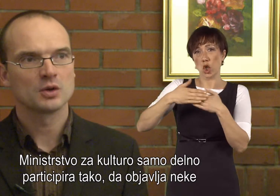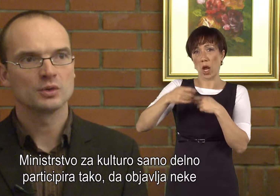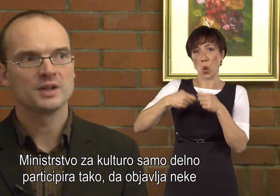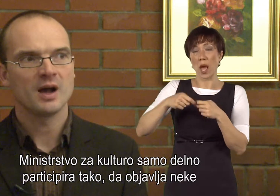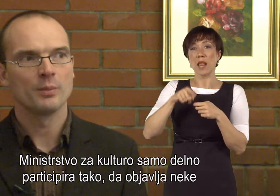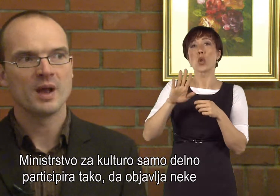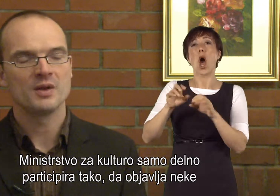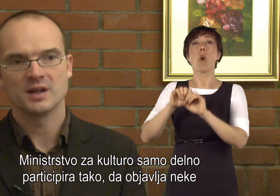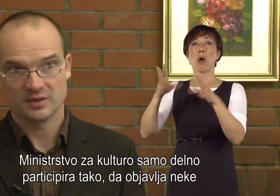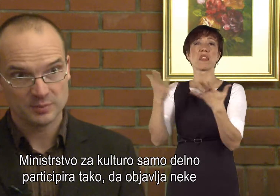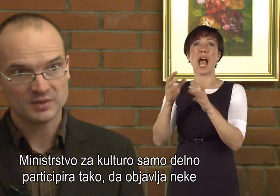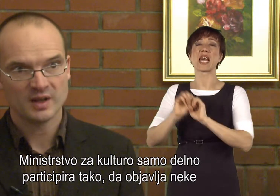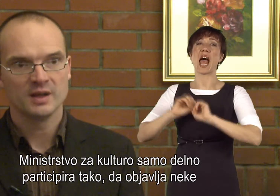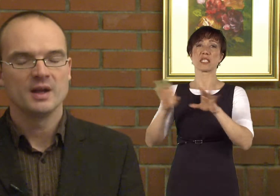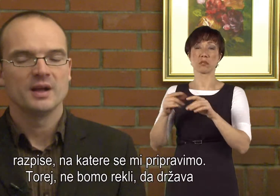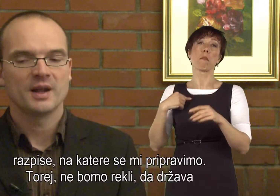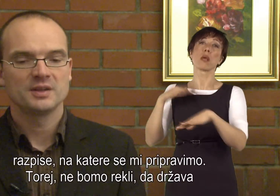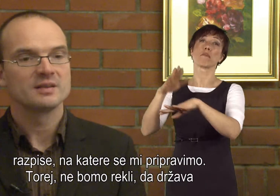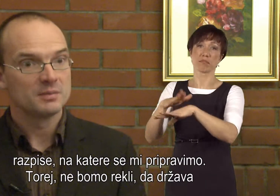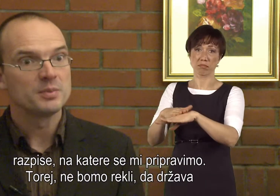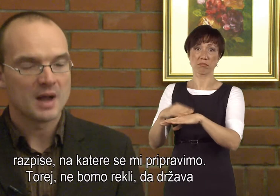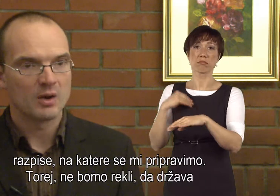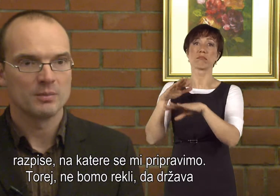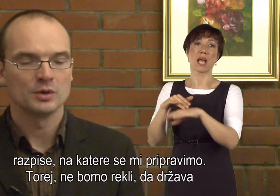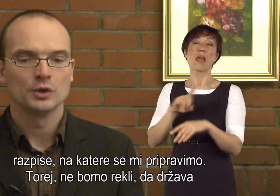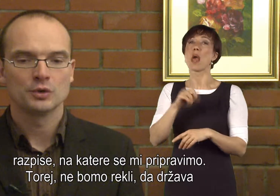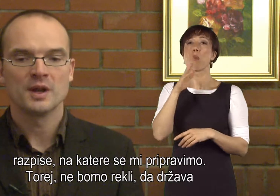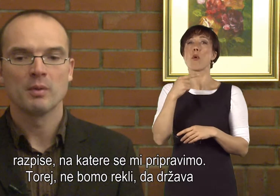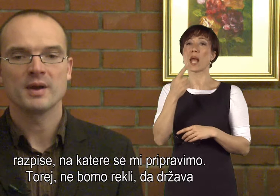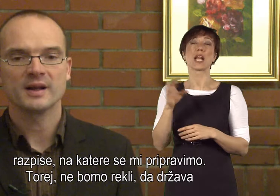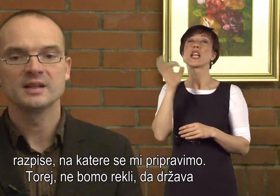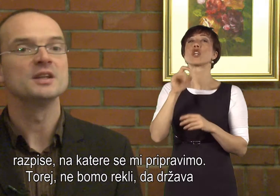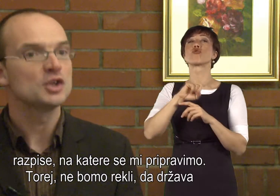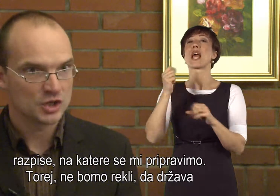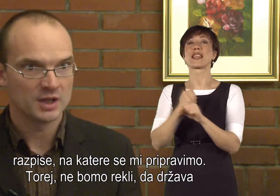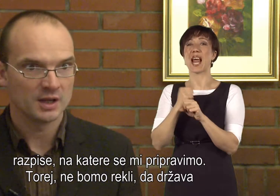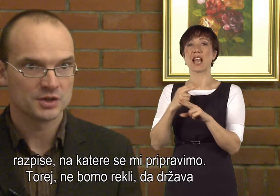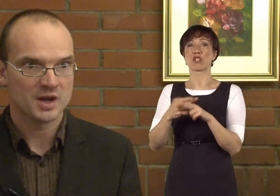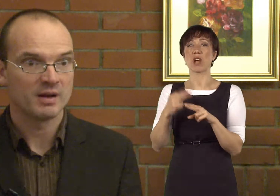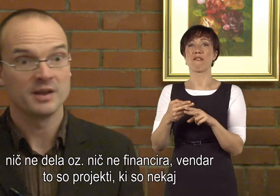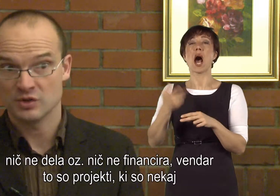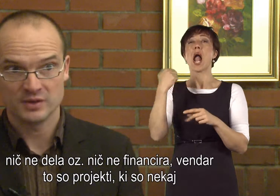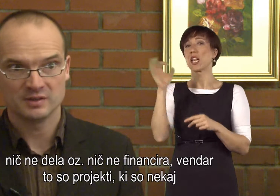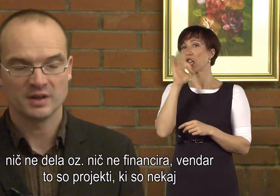participira tako, da objavlja neke razpise, na katere se mi prijavljamo. Torej, ne bomo rekli, da nič ne dela država ali nič ne